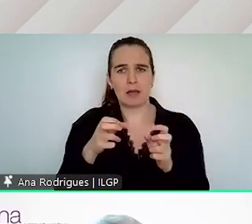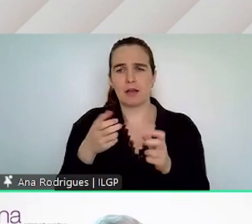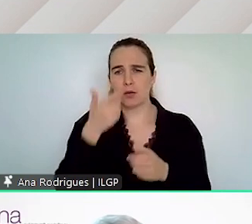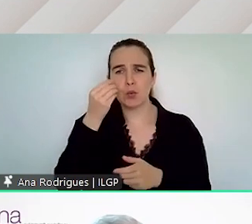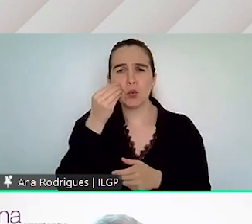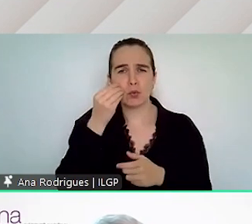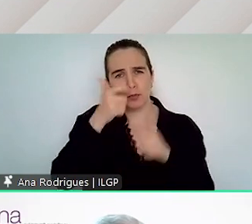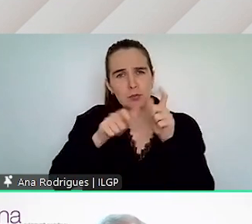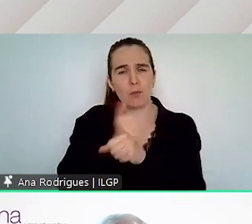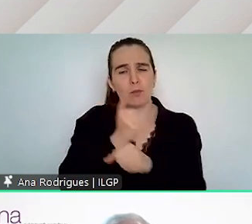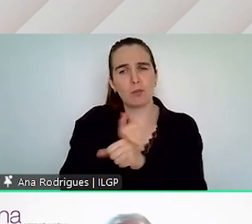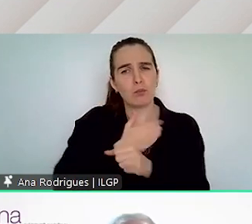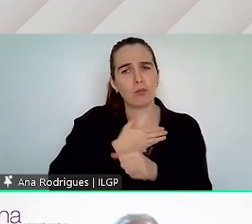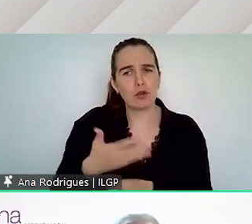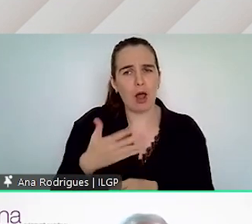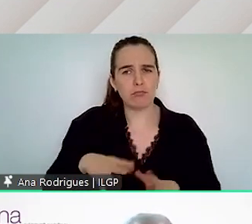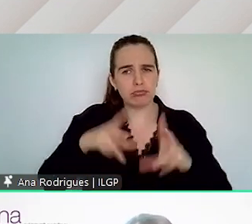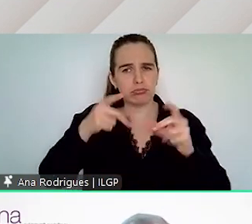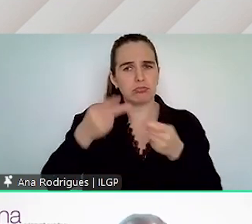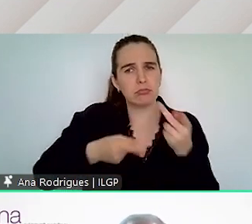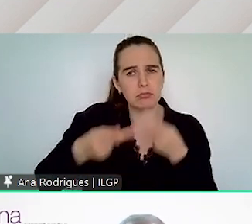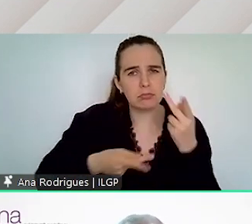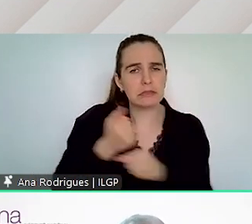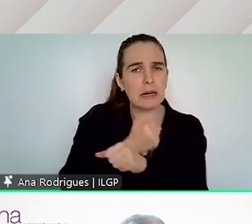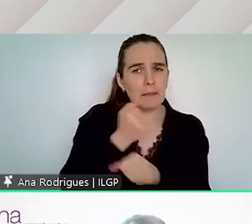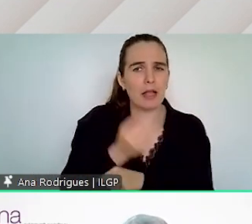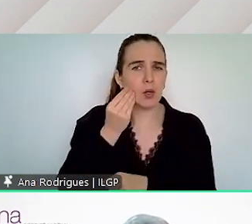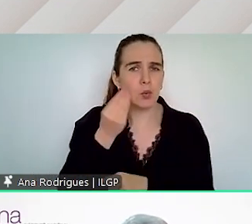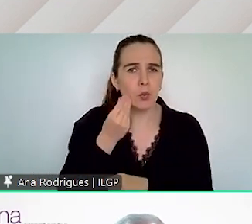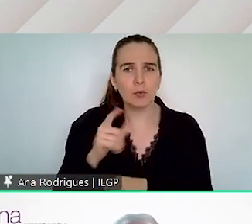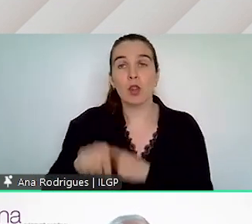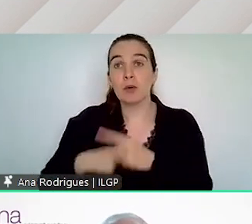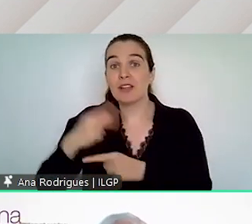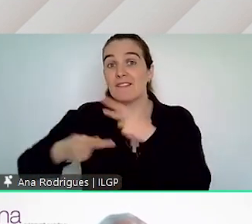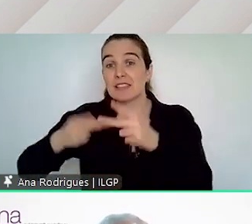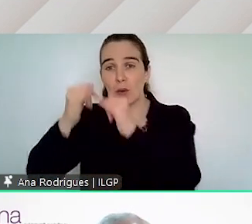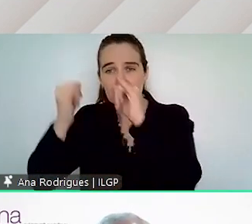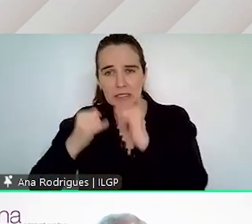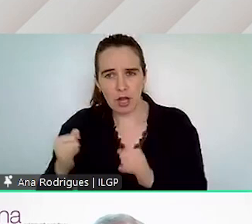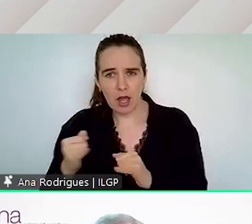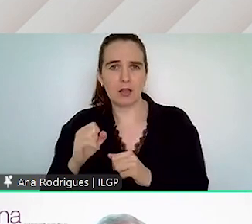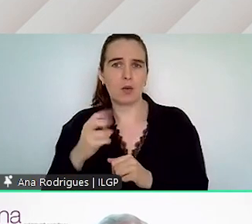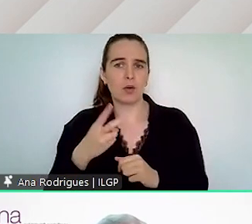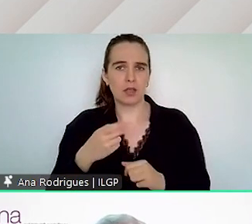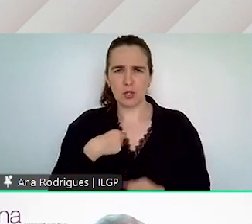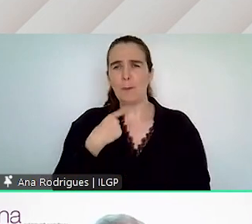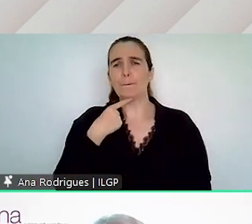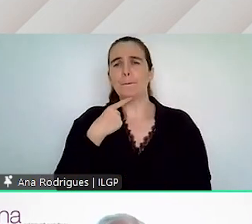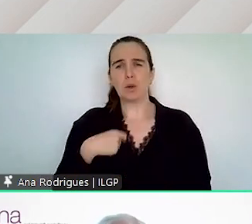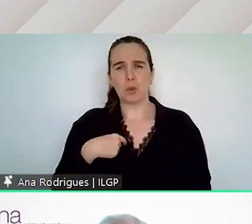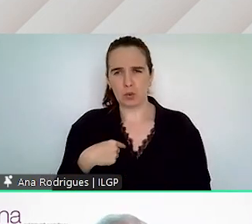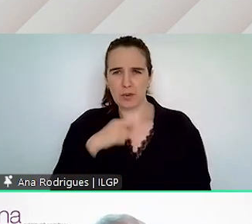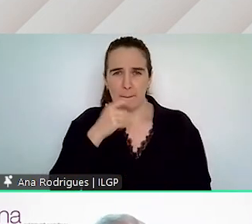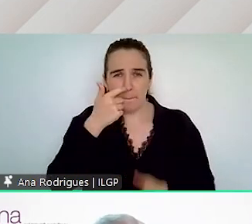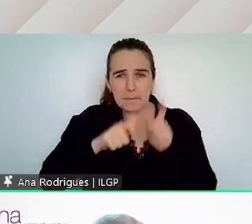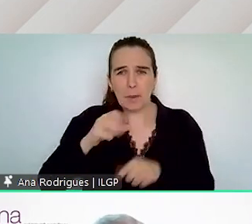desempenho. Depois também temos as avaliações organizacionais. É fácil fazer uma avaliação de milhares